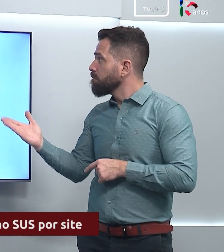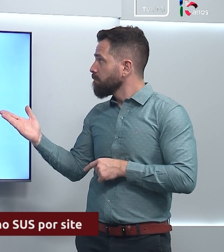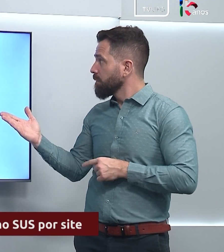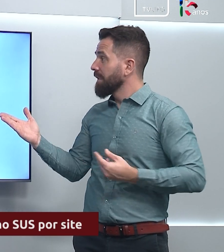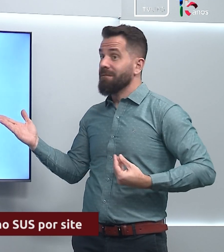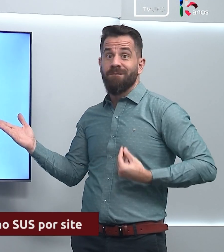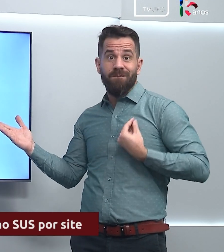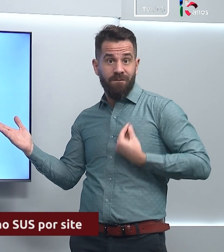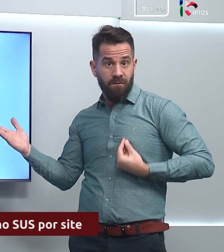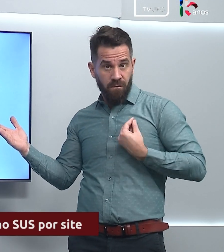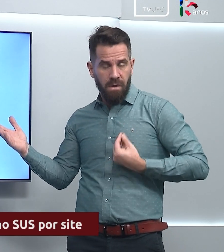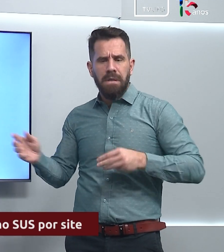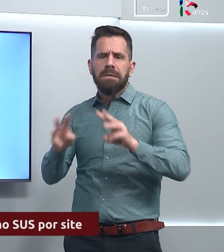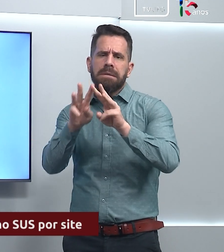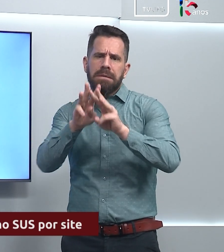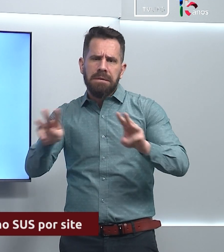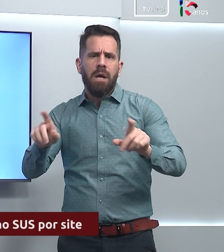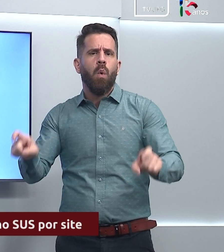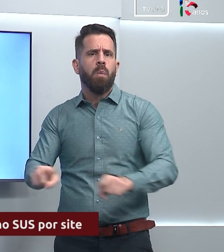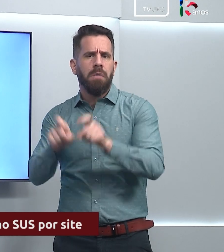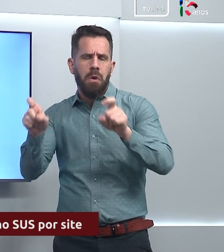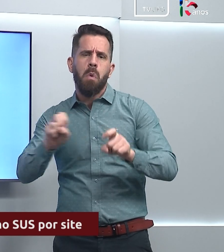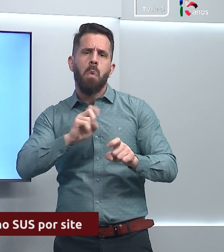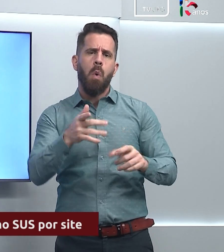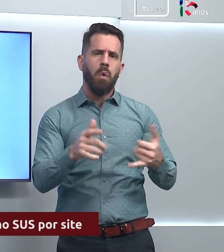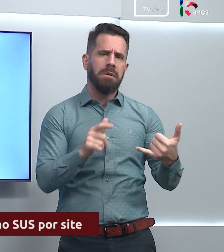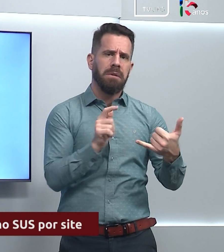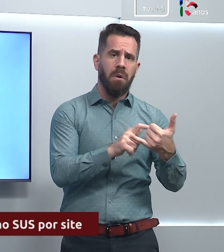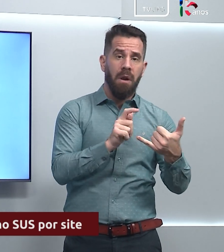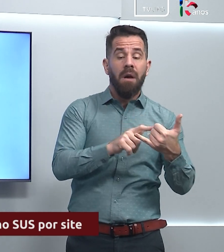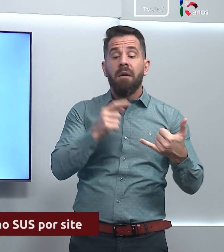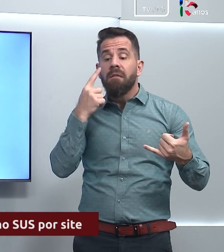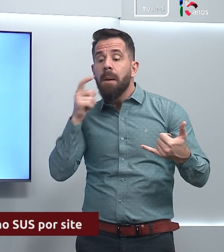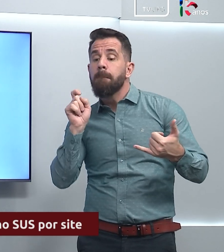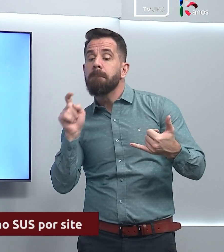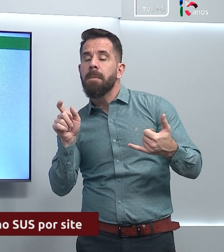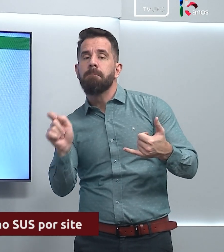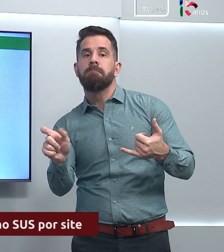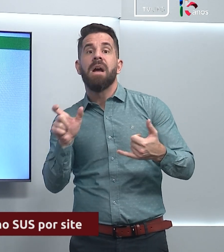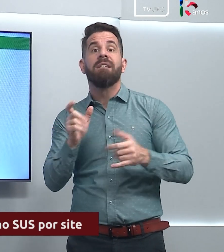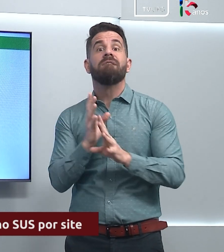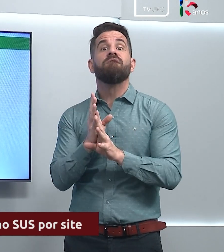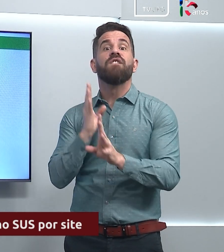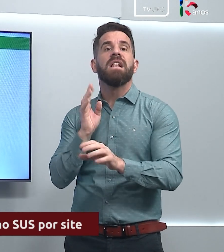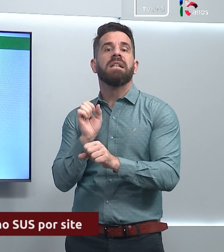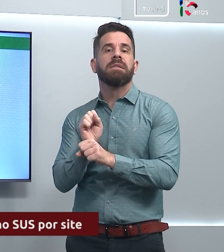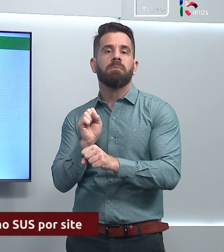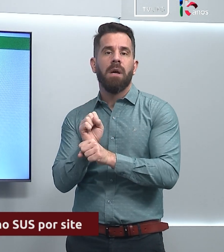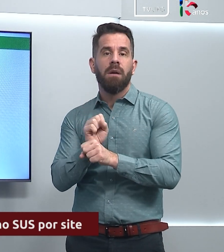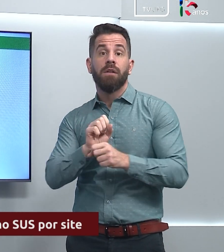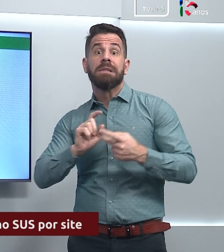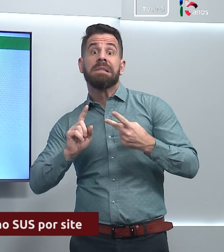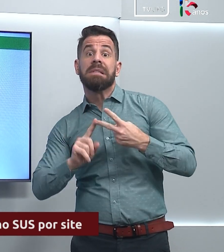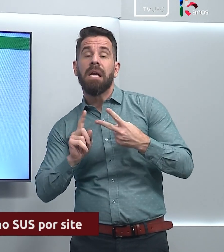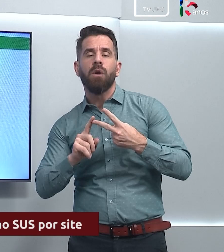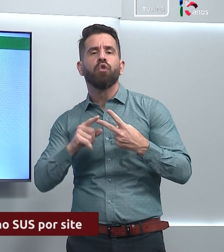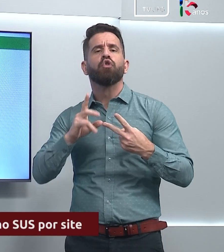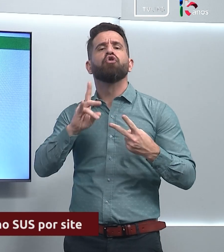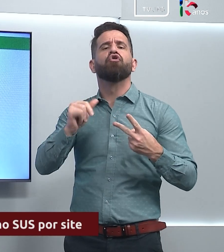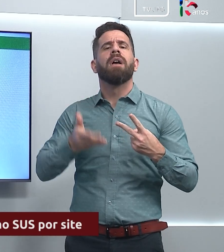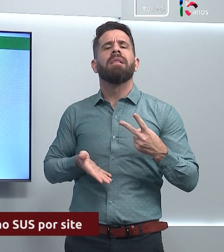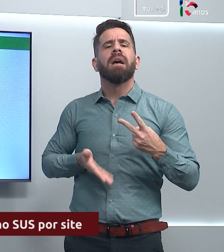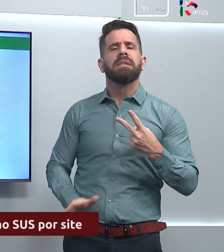celular e clicar em consultar fila de espera o segundo passo é informar a data de nascimento e o